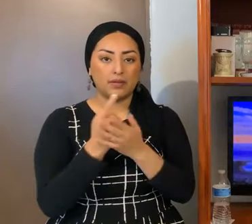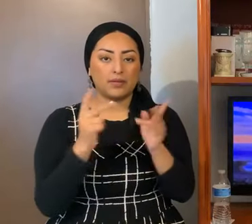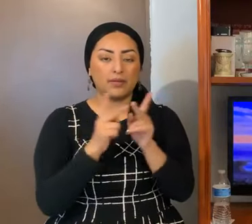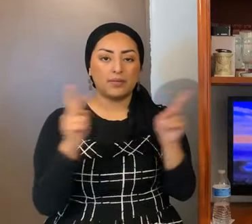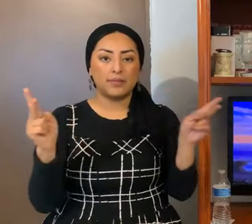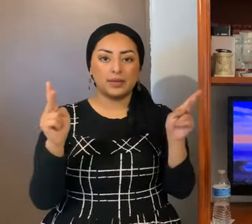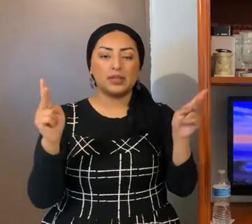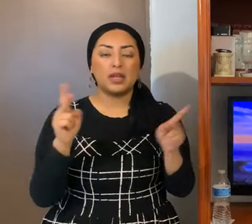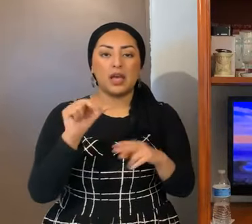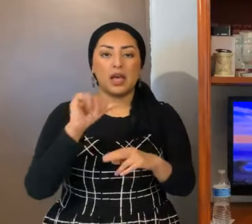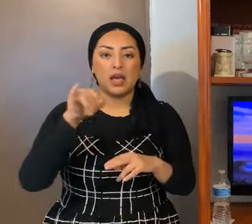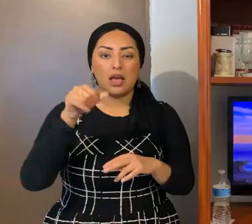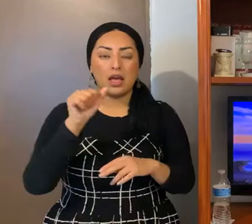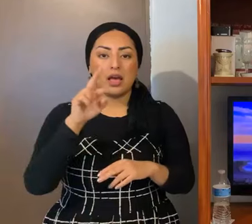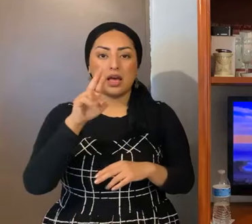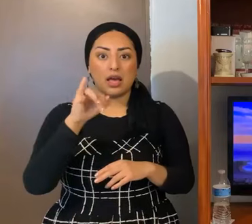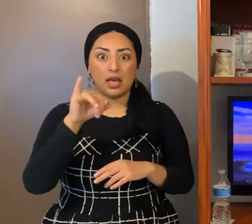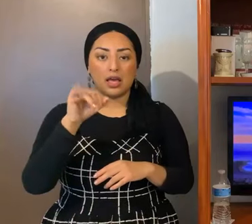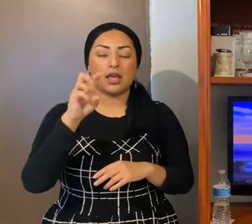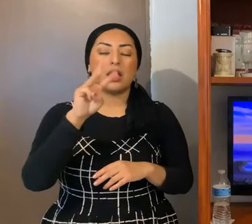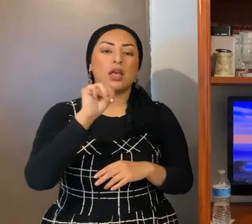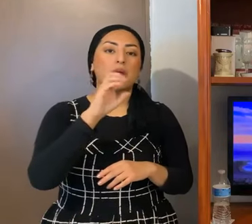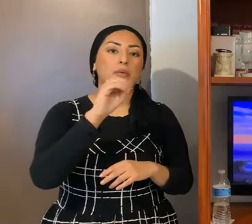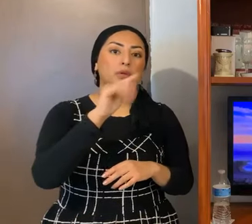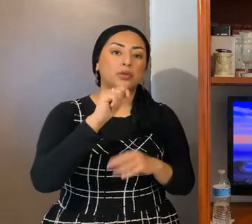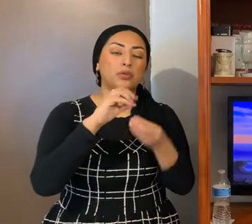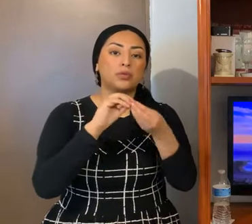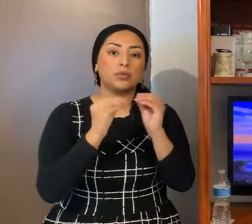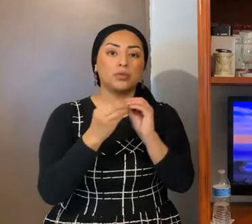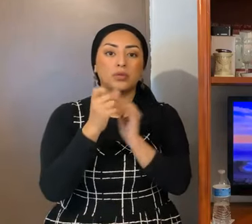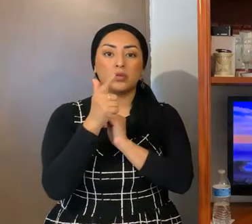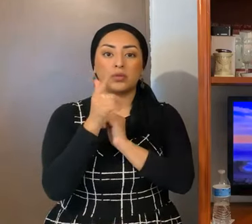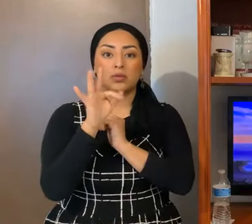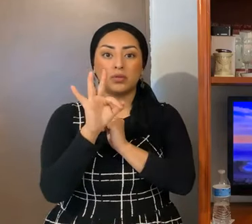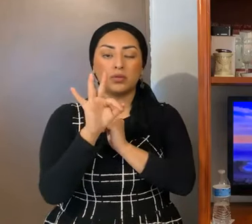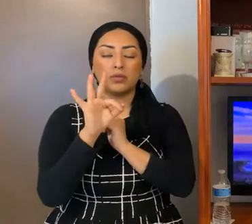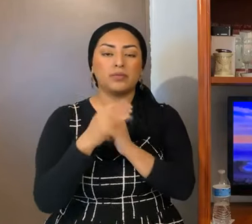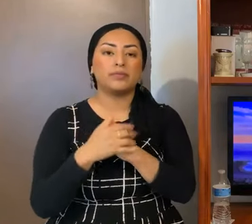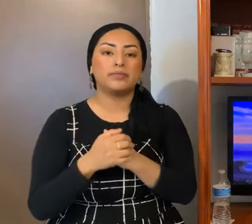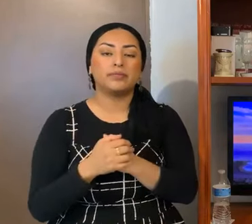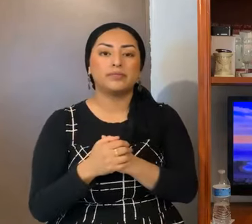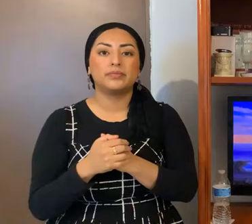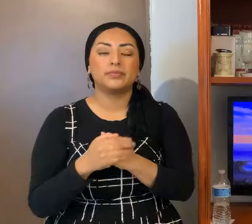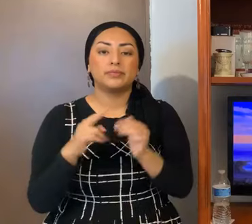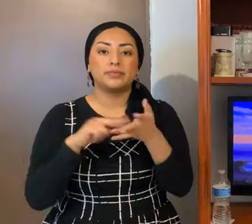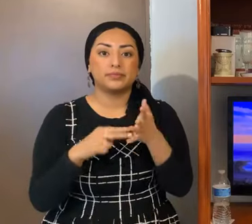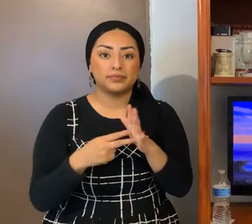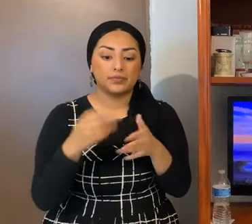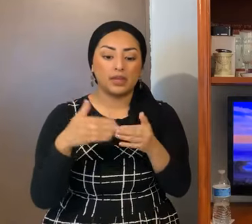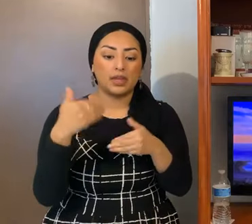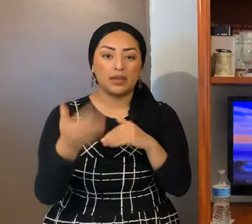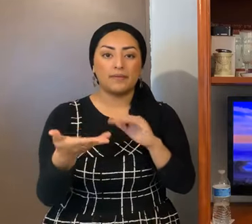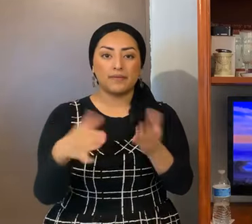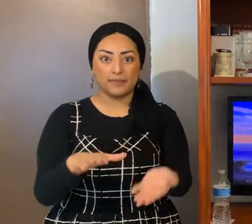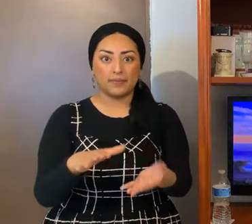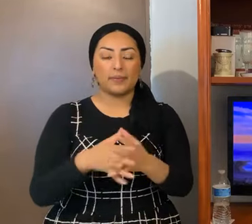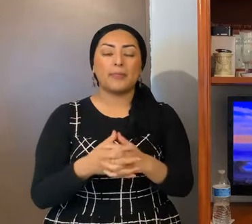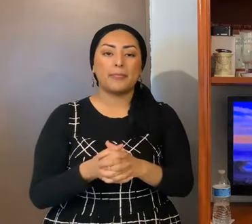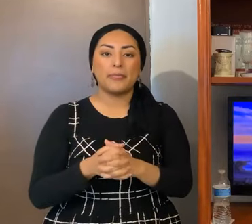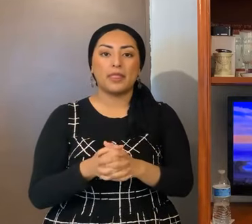Parashá Aharei Mot, número 29, es la parashá número 29, y significa después de la